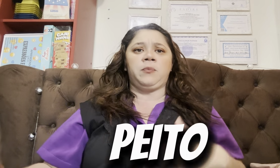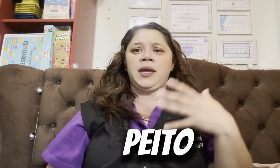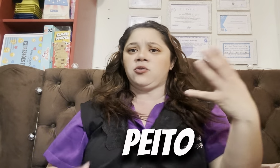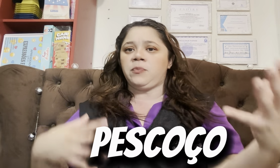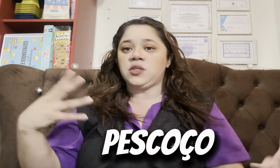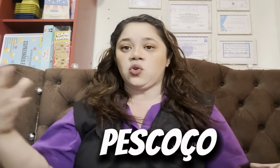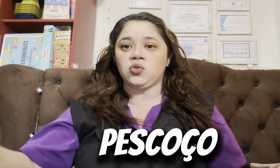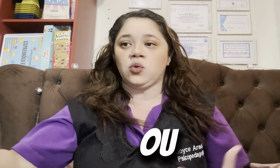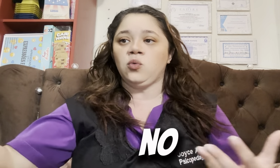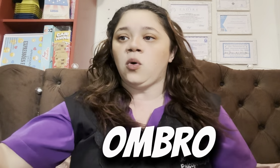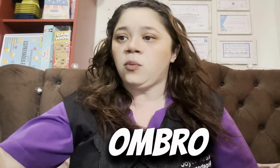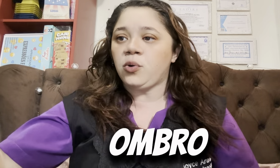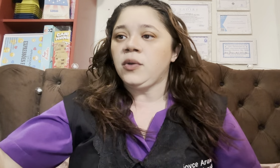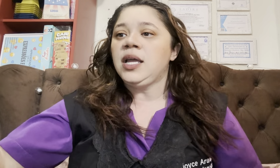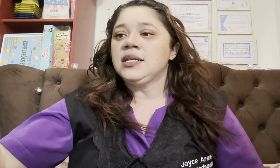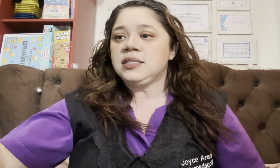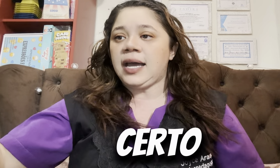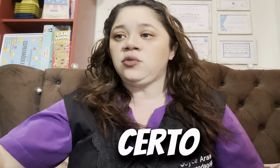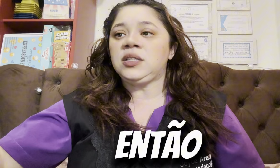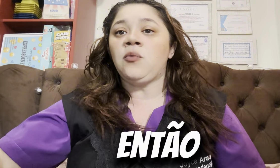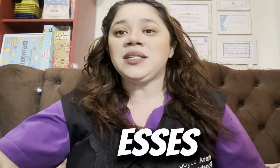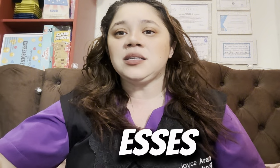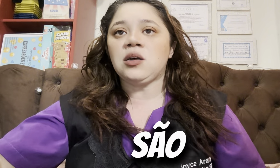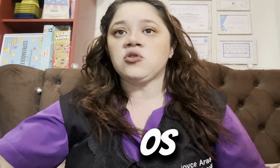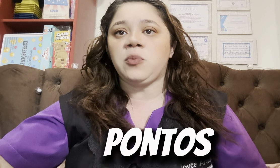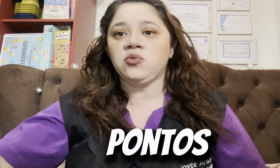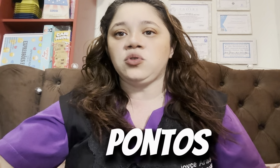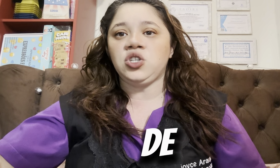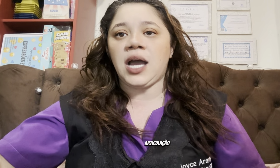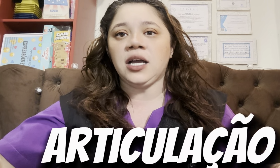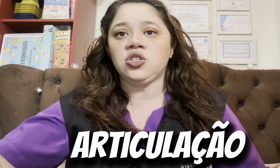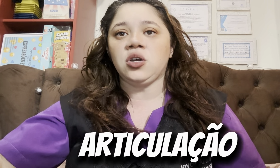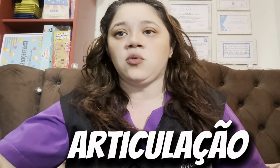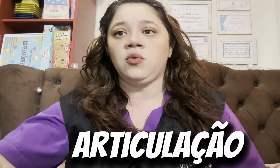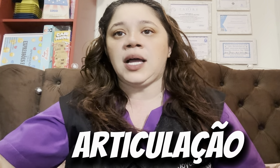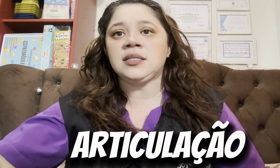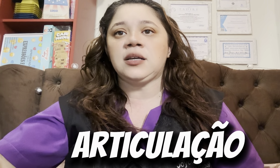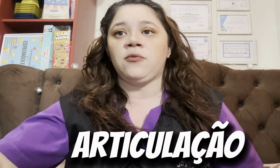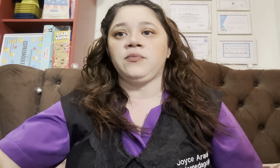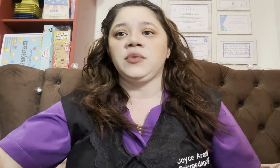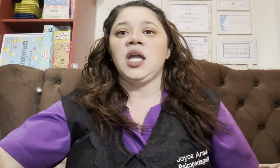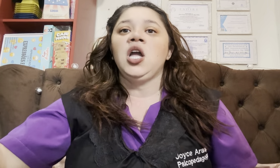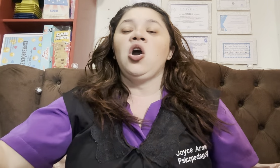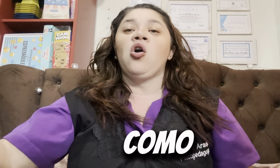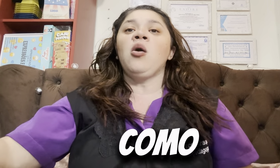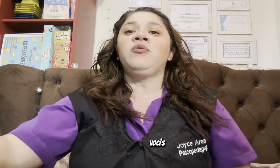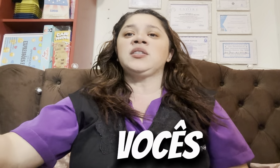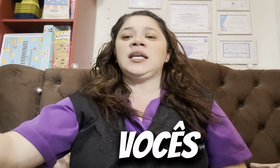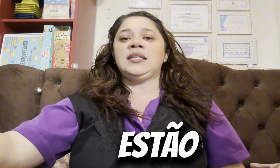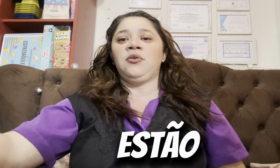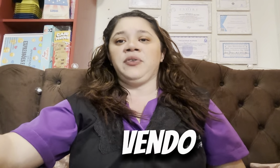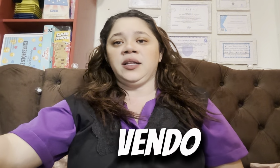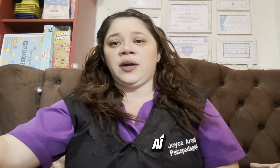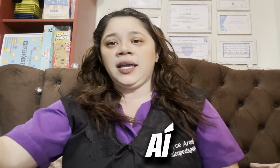peito, no pescoço, no ombro, certo? Então, esses são os pontos de articulação. Como vocês estão vendo